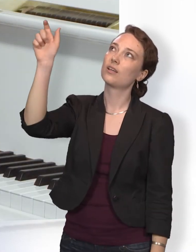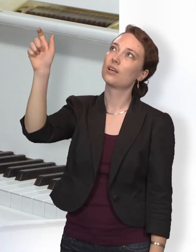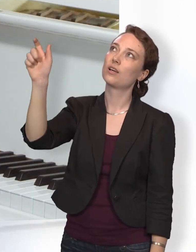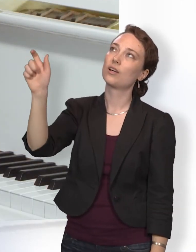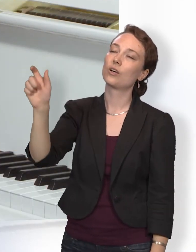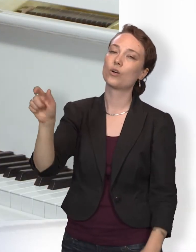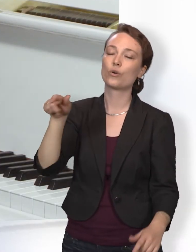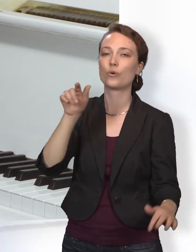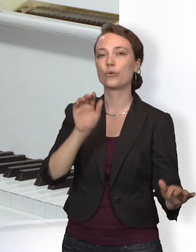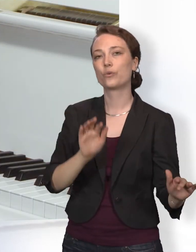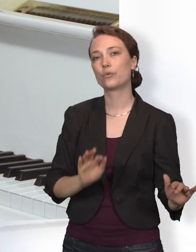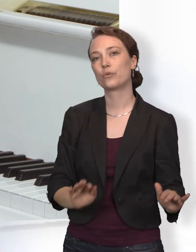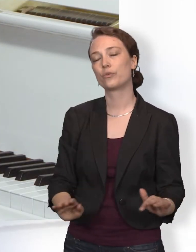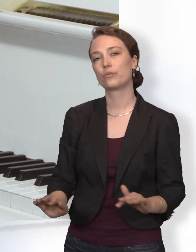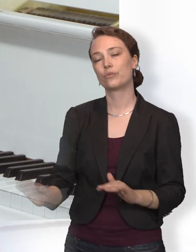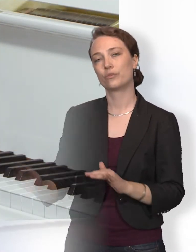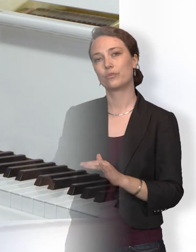preisen wir.